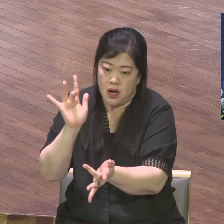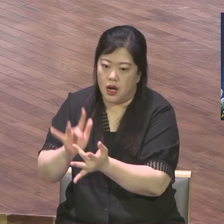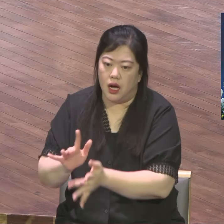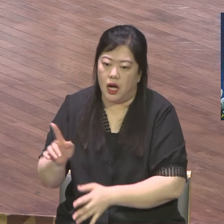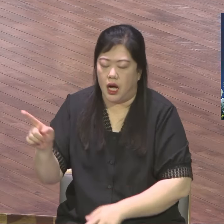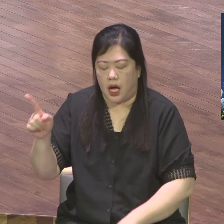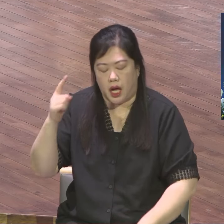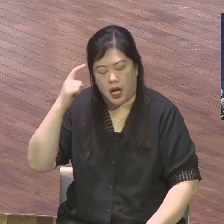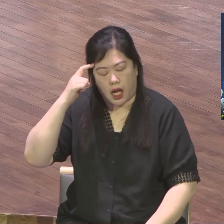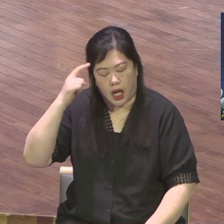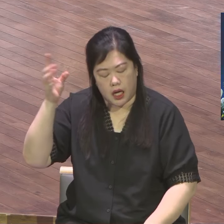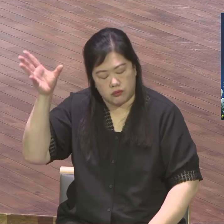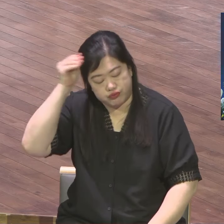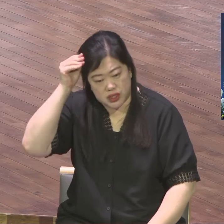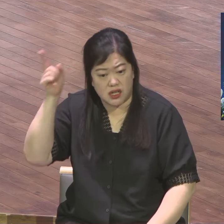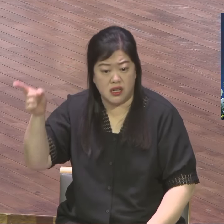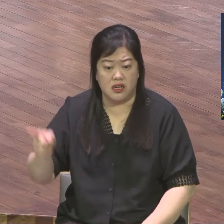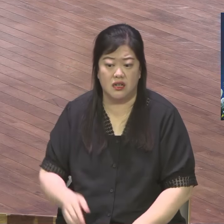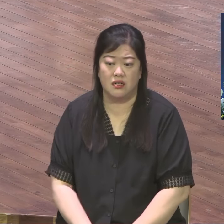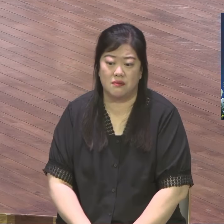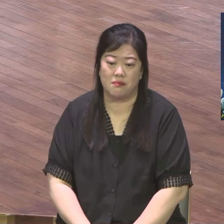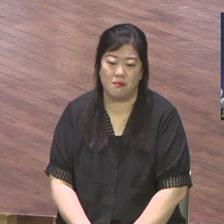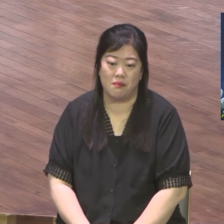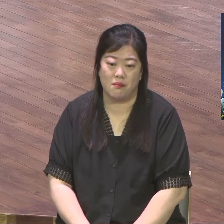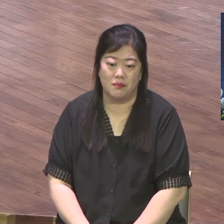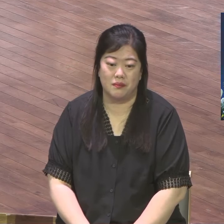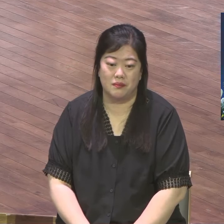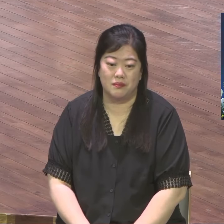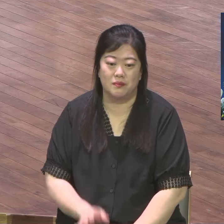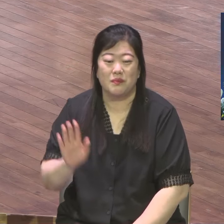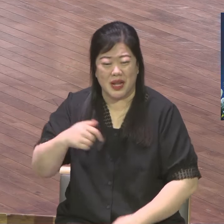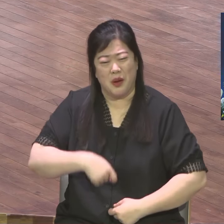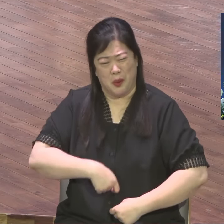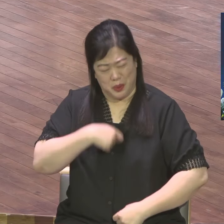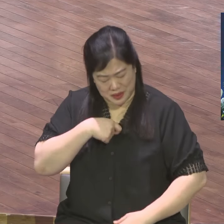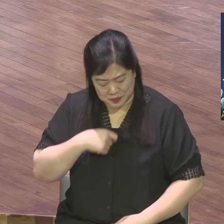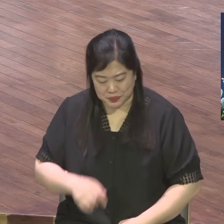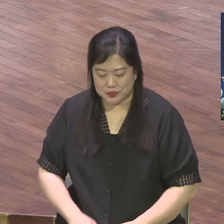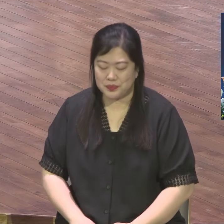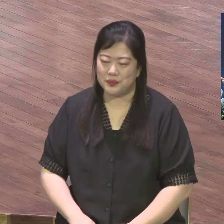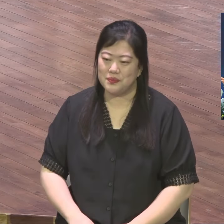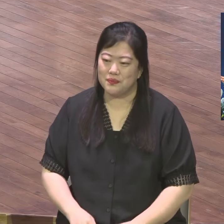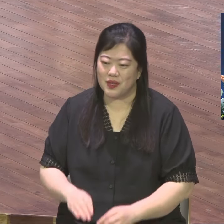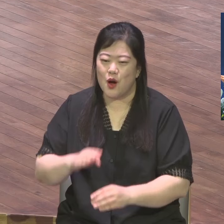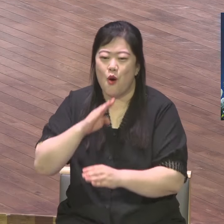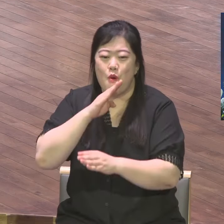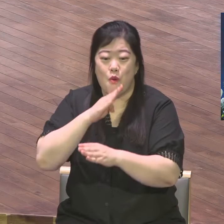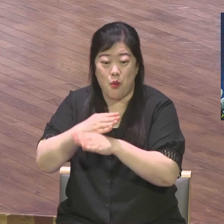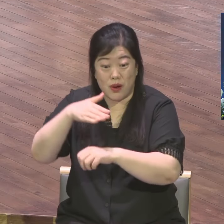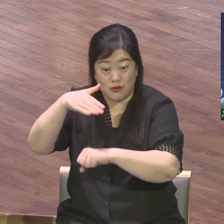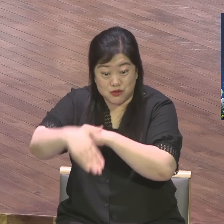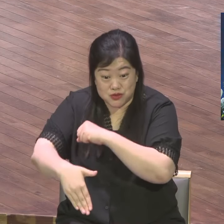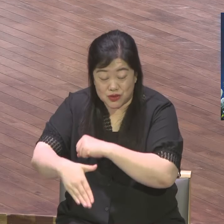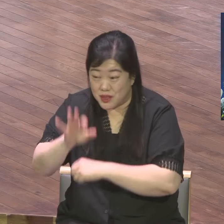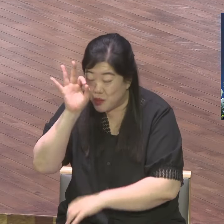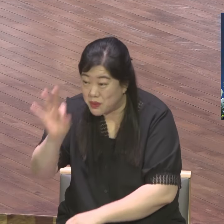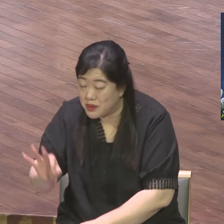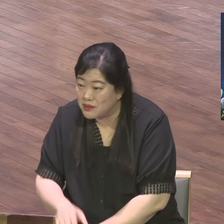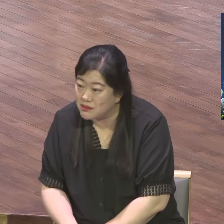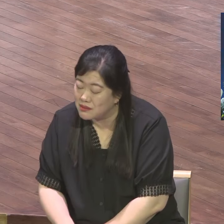참 어리석은 사람. 공산주의 하나님 없다 보니까 머리가 얼마나 나쁘냐. 오픈해 버리면 중국이 그나마